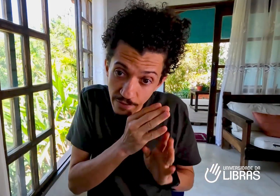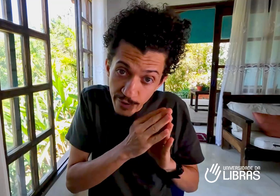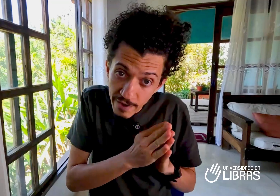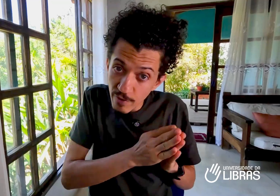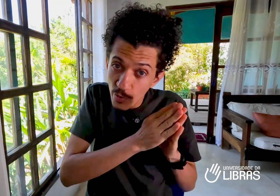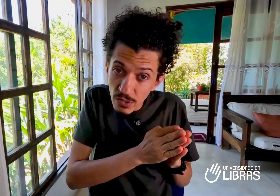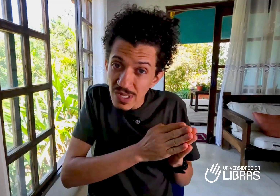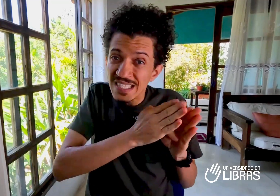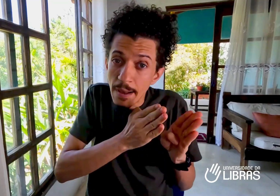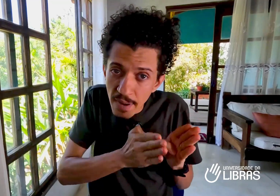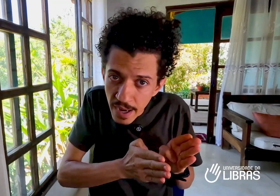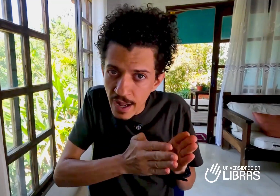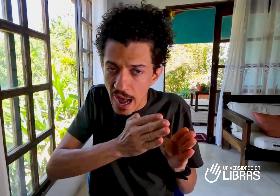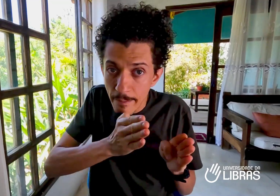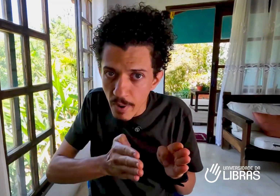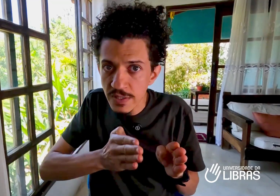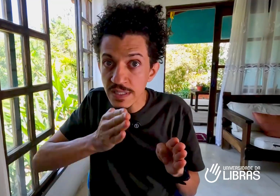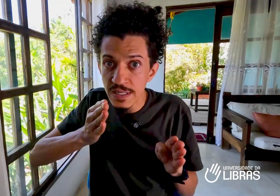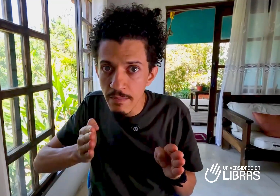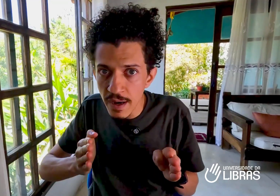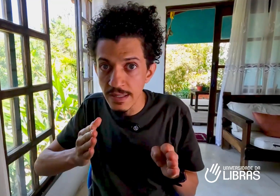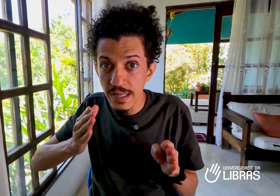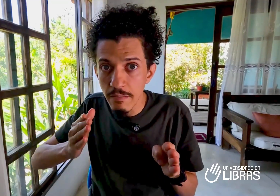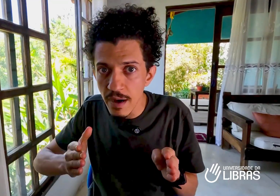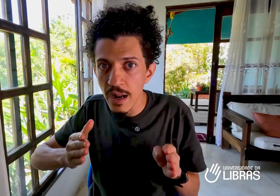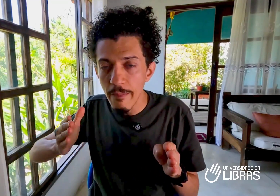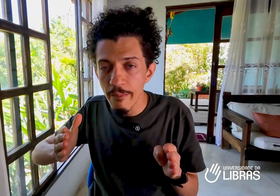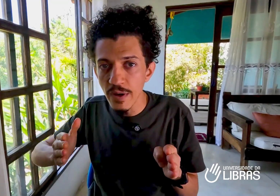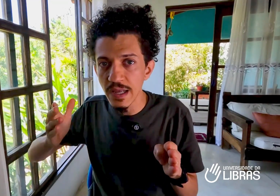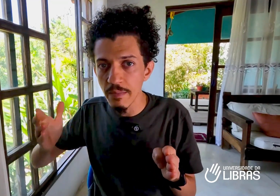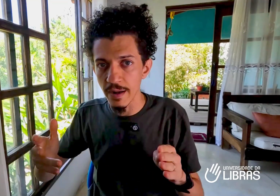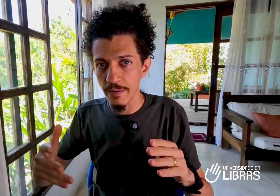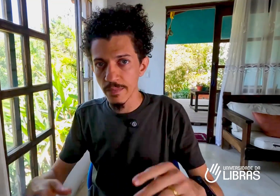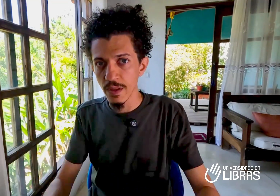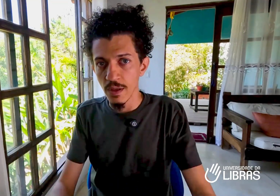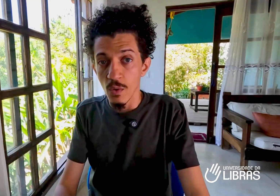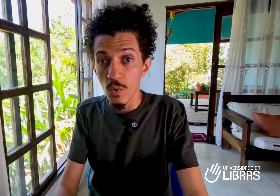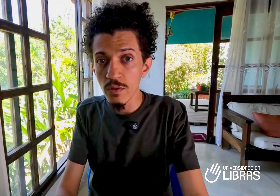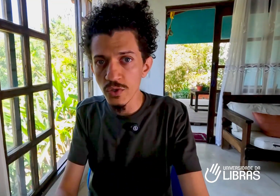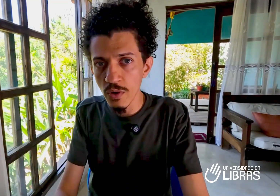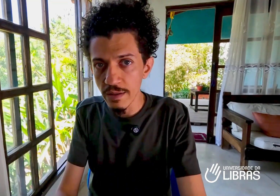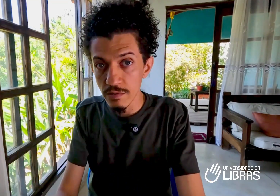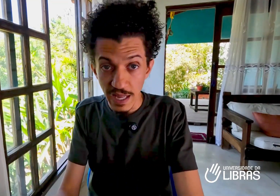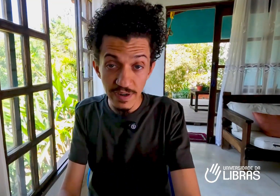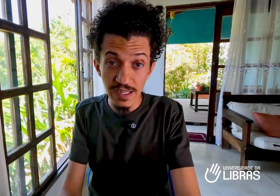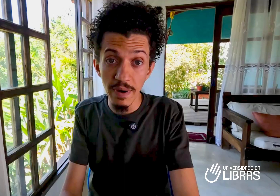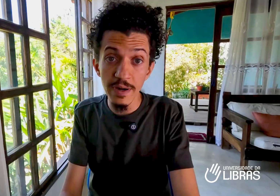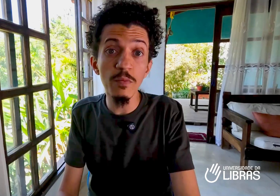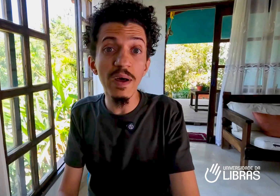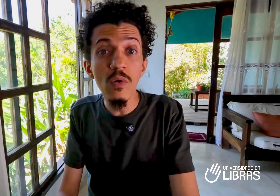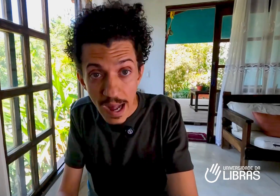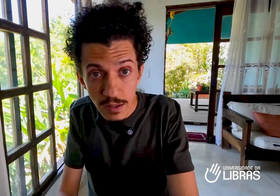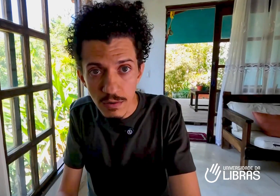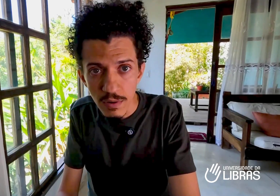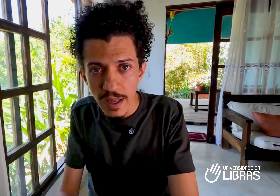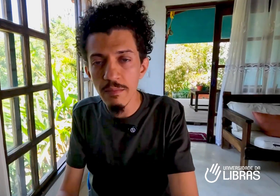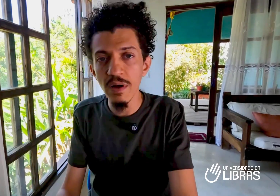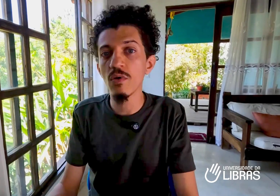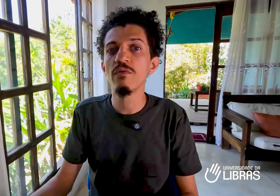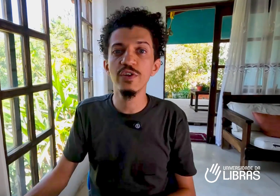foi evoluindo semana após semana, semana após semana. Quando o John Clayton estava na semana número 4, ele mandou um vídeo